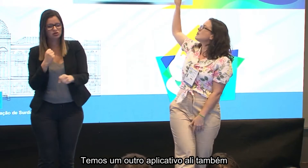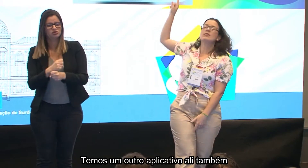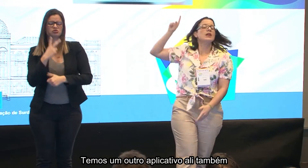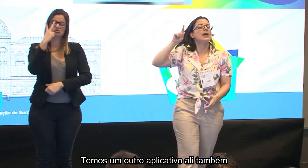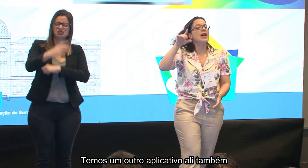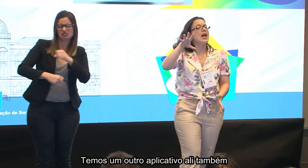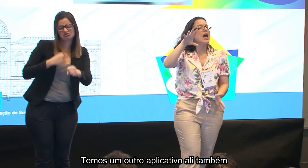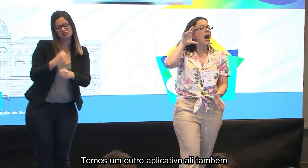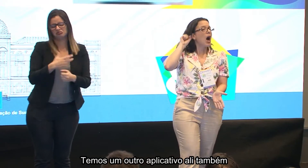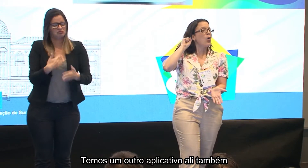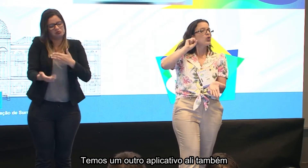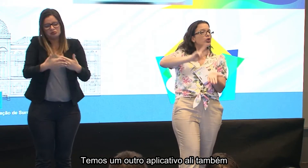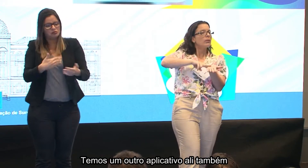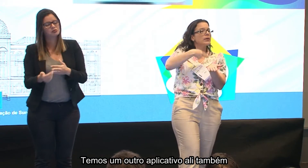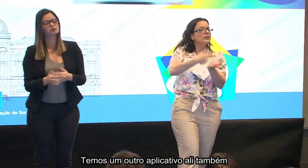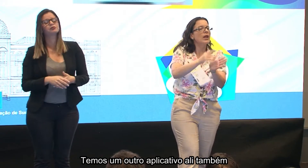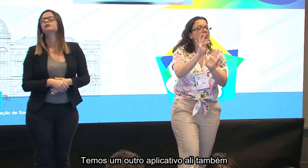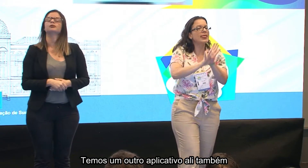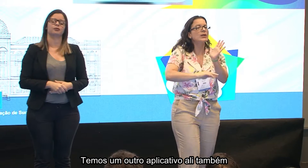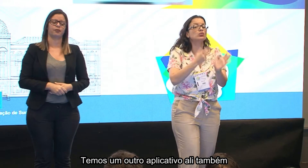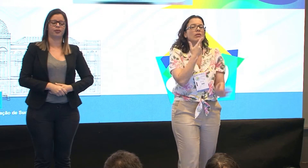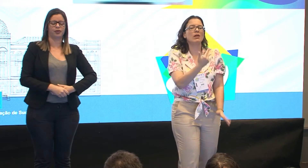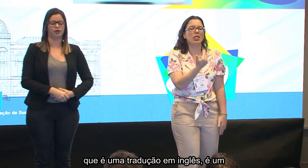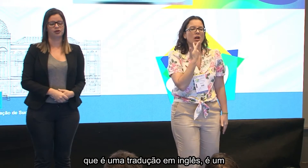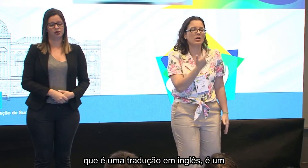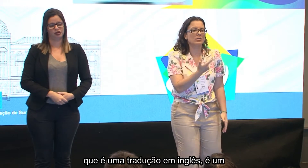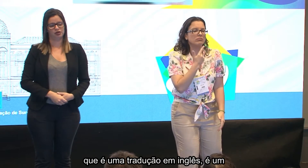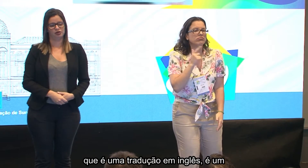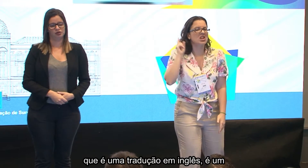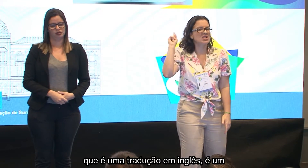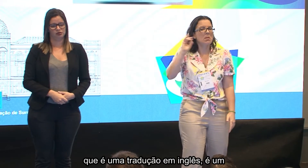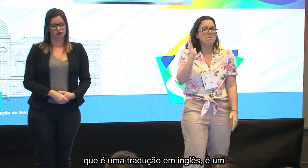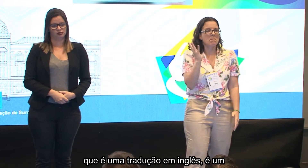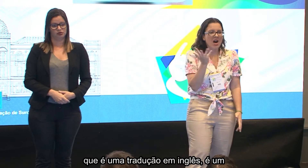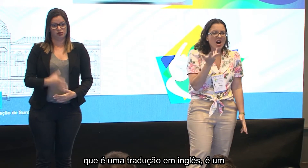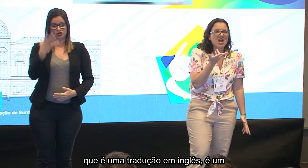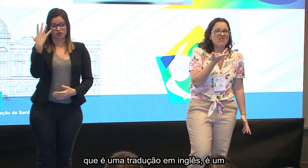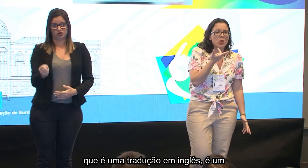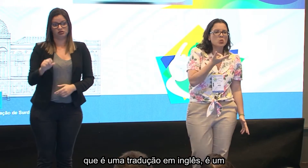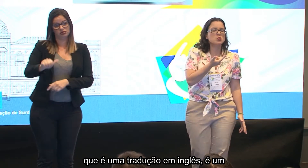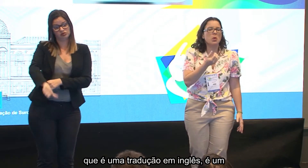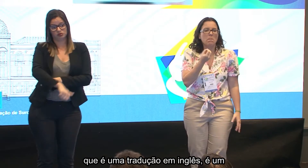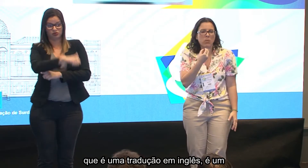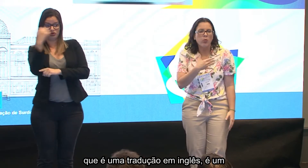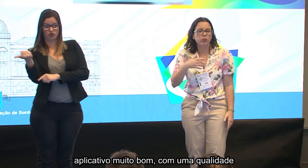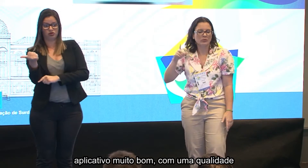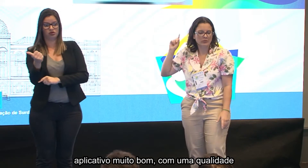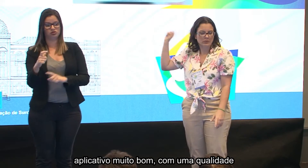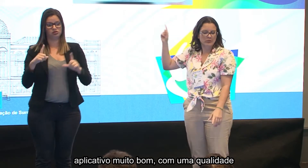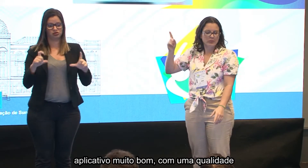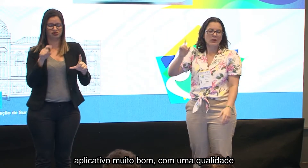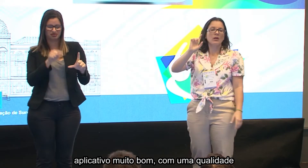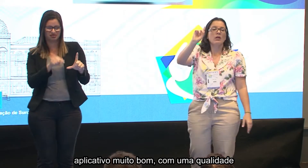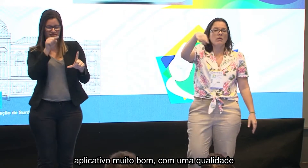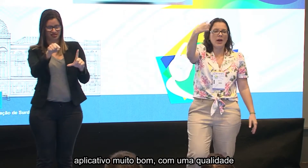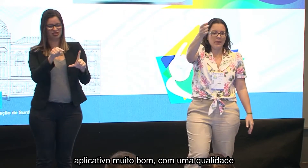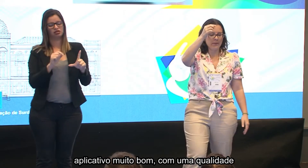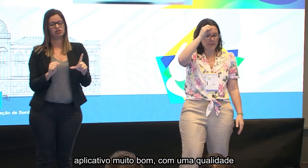Temos um outro aplicativo ali também, que é uma tradução em inglês. É um aplicativo muito bom, com uma